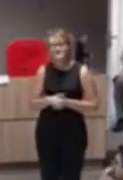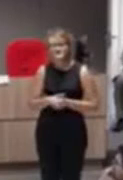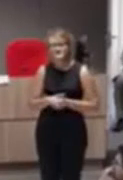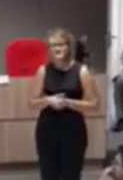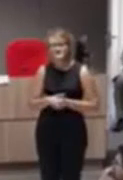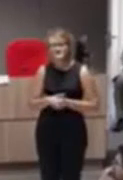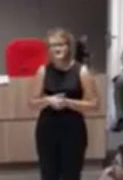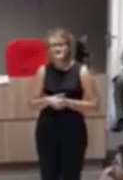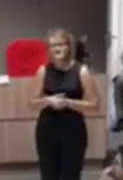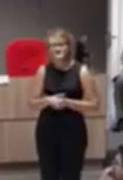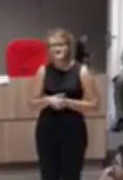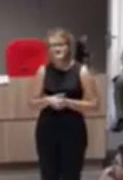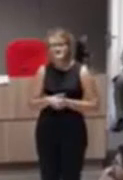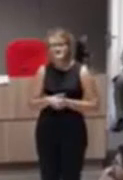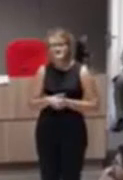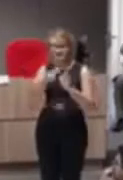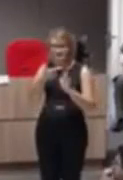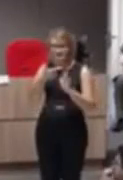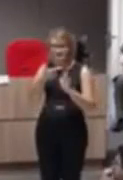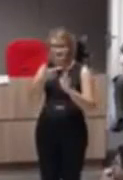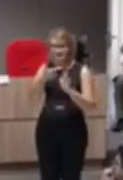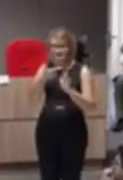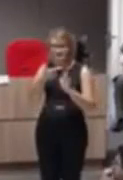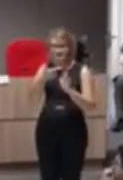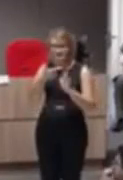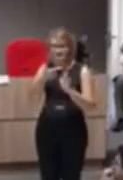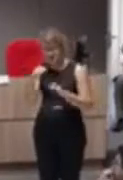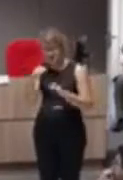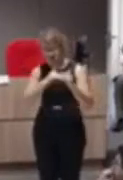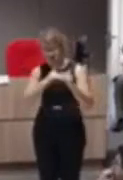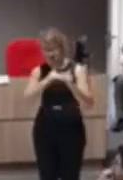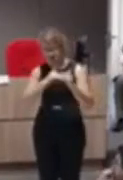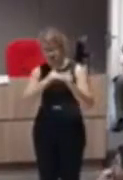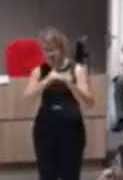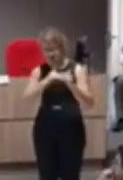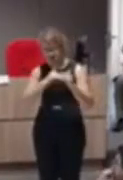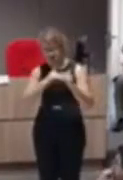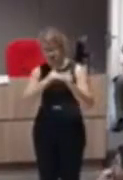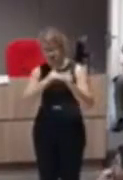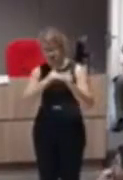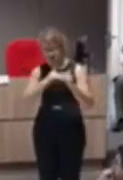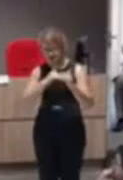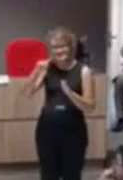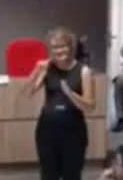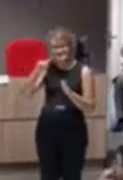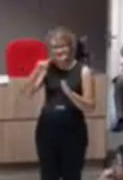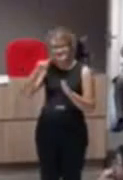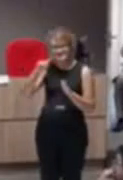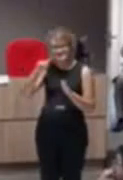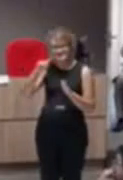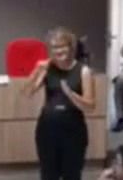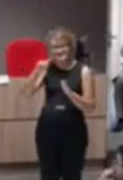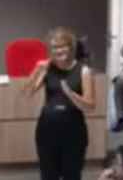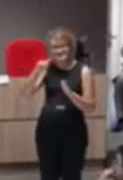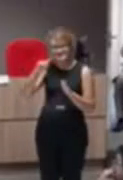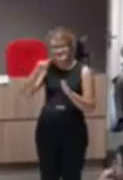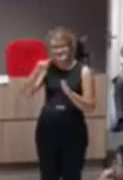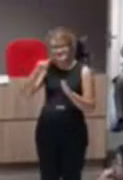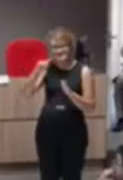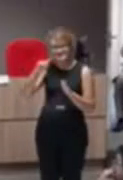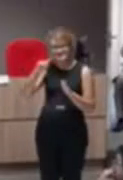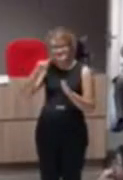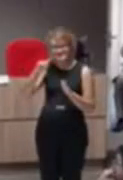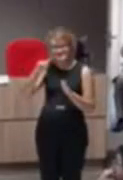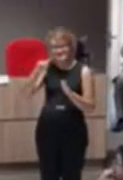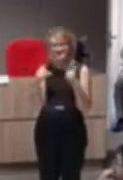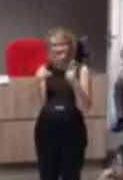com a lei de 2019. E, então, a lei 10.216, ela diz em seu artigo 2º, que os